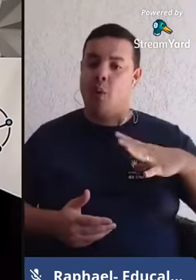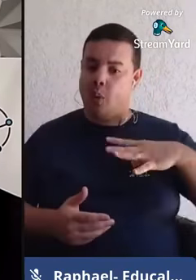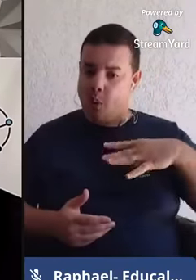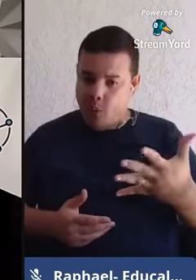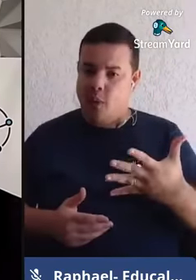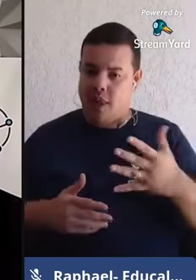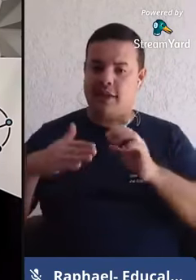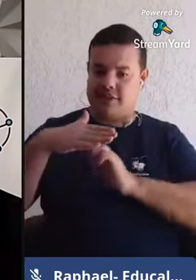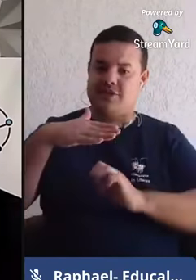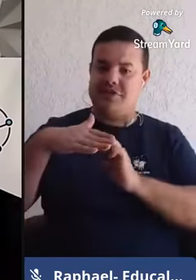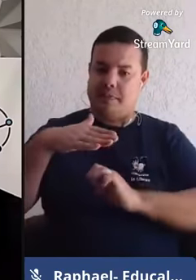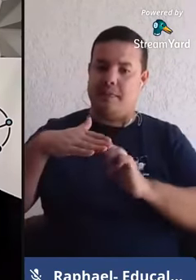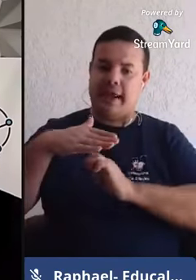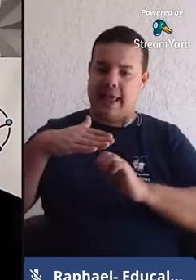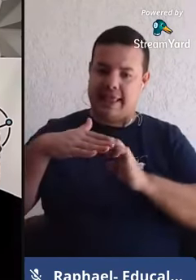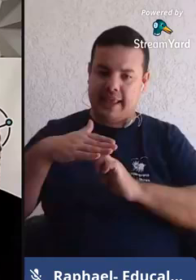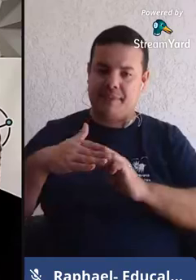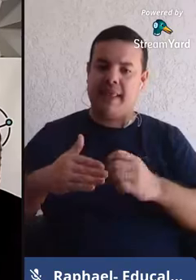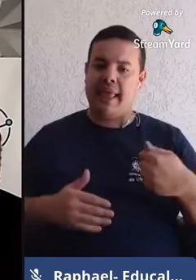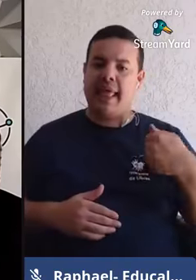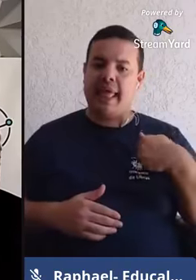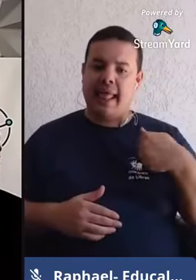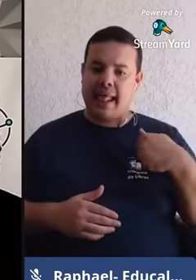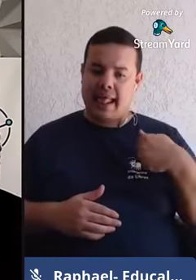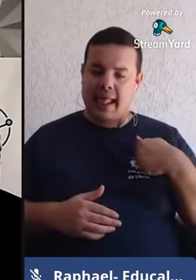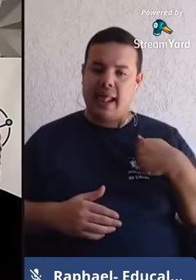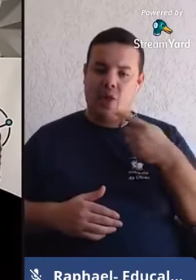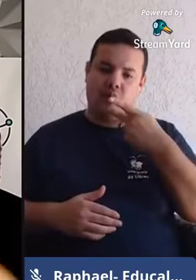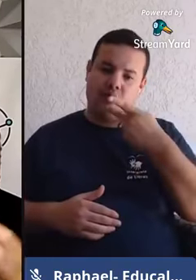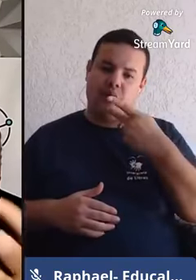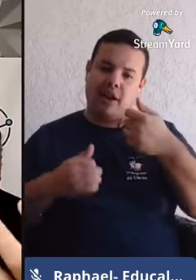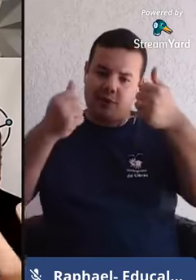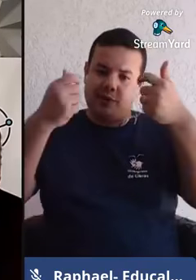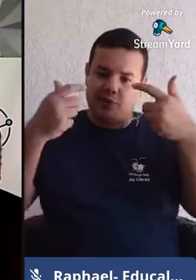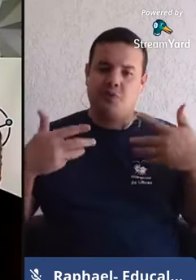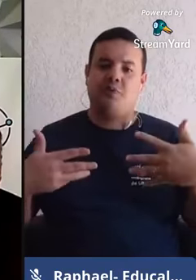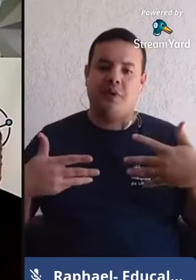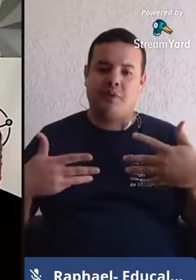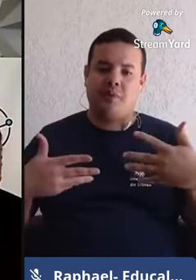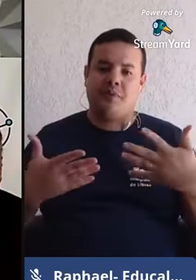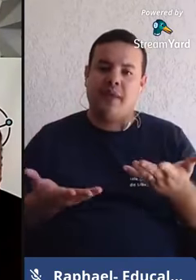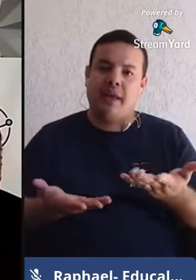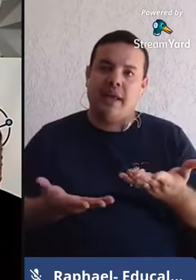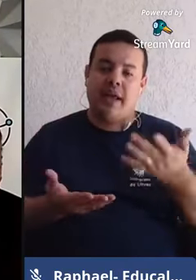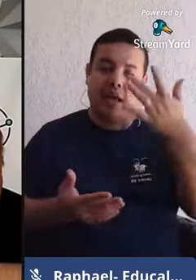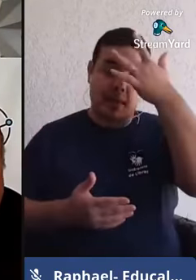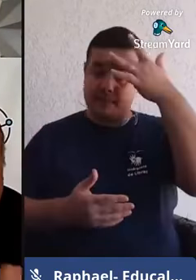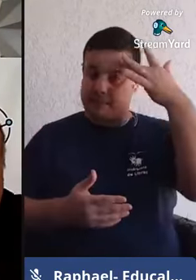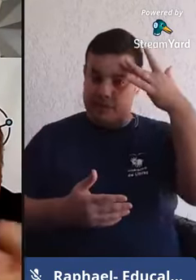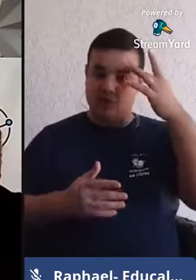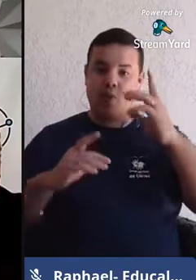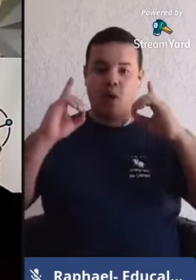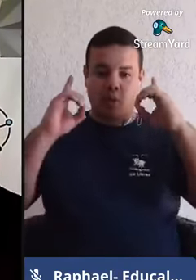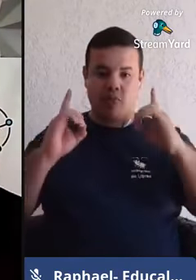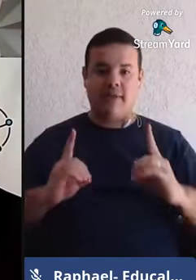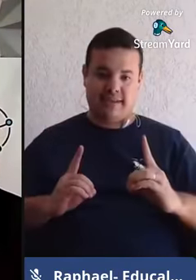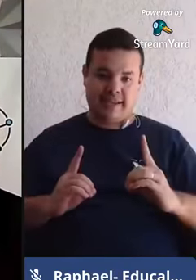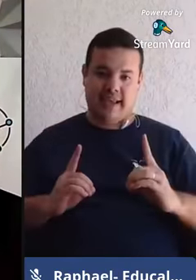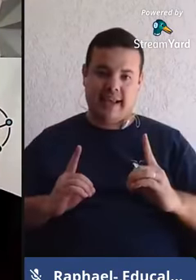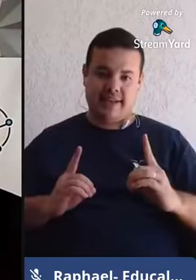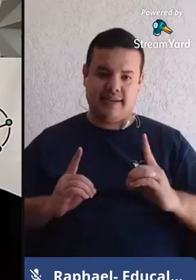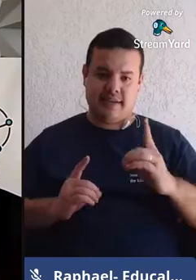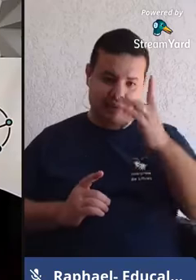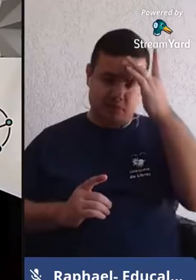empreender. Eu tenho dito o seguinte: a pessoa com deficiência, né? Acabou. Eu não tenho, para quem não me conhece,